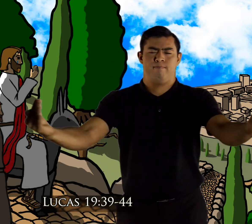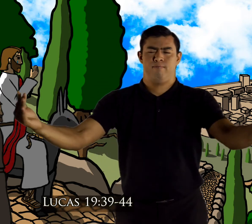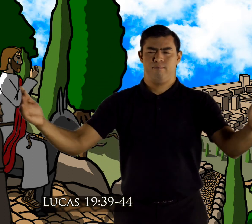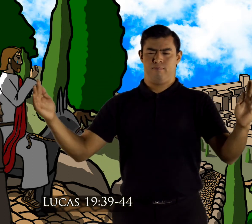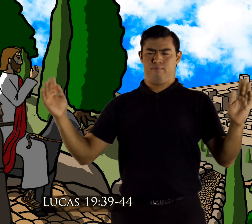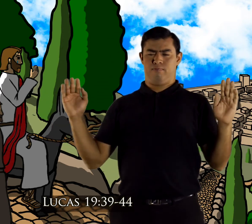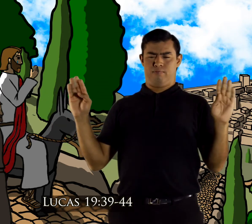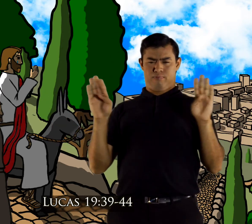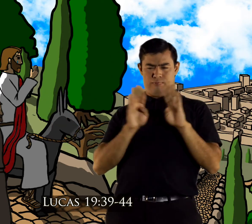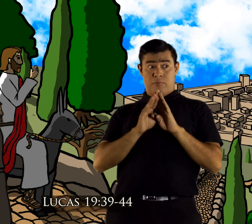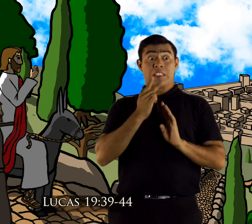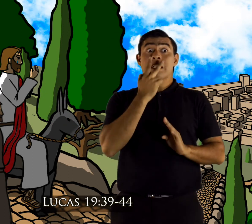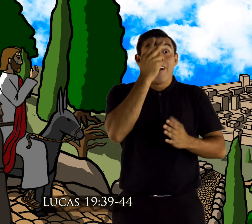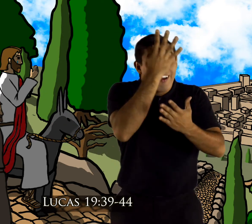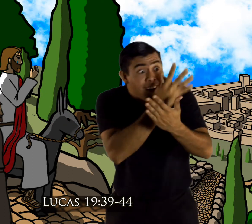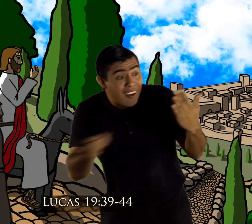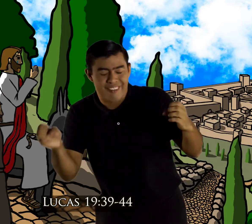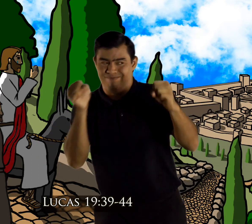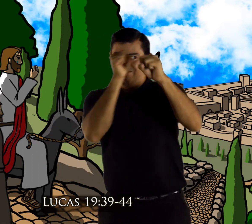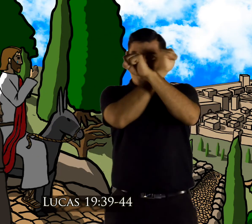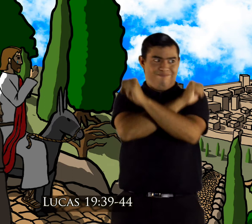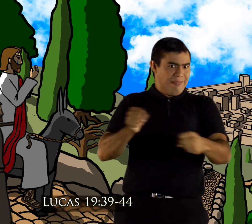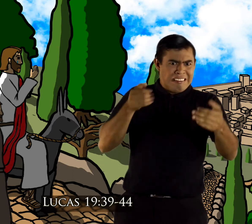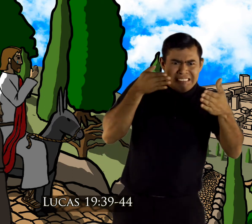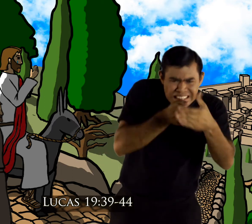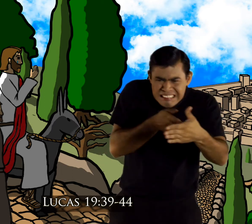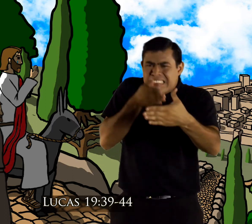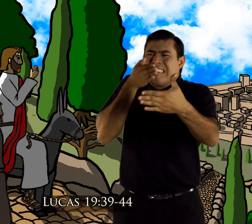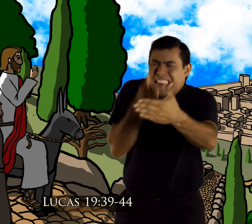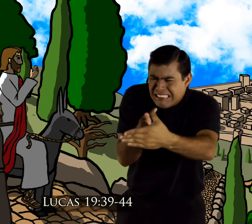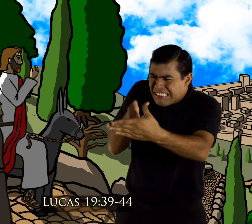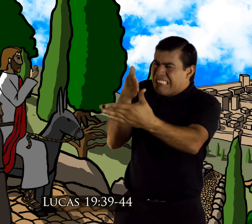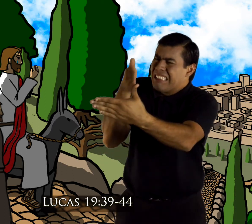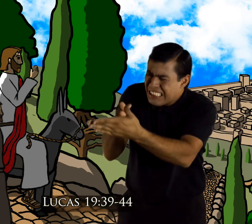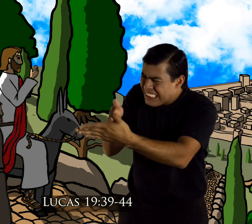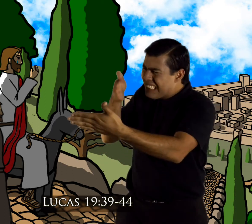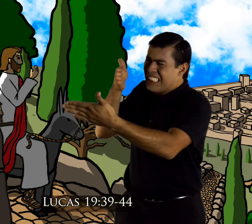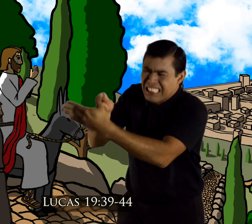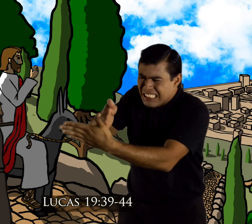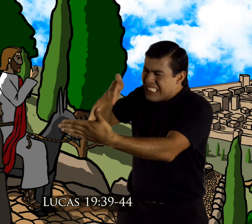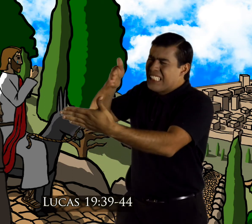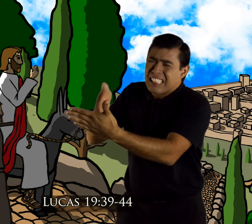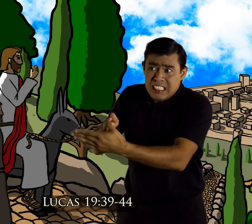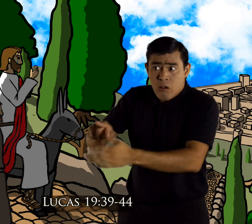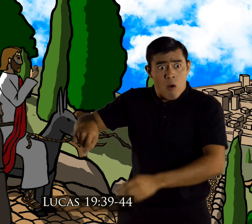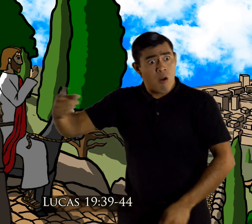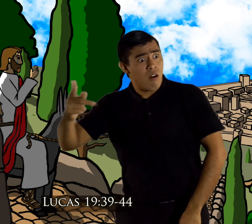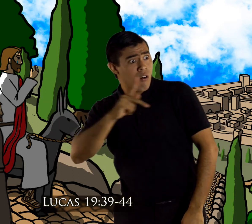y caerán todos muertos. Las casas de Jerusalén, los palacios, los edificios se derrumbarán y